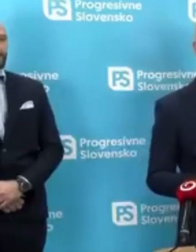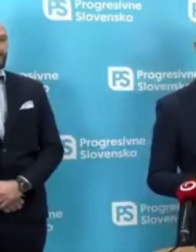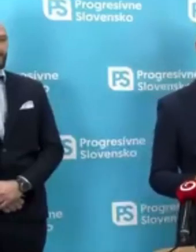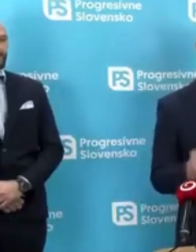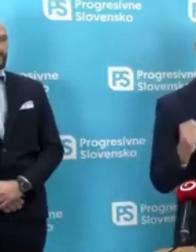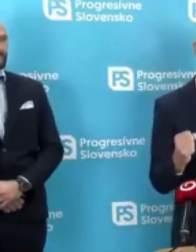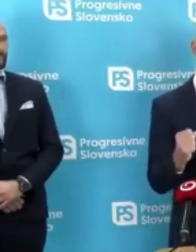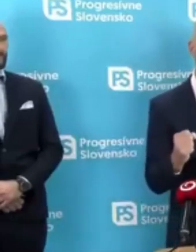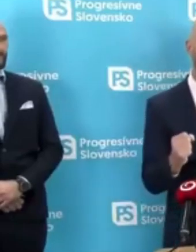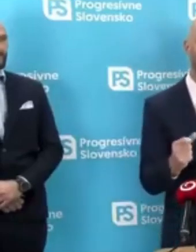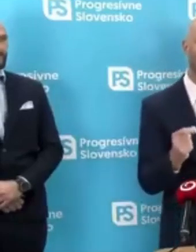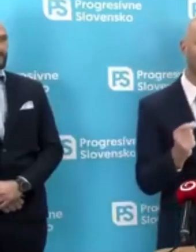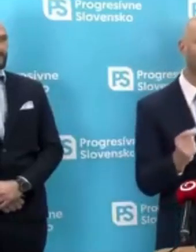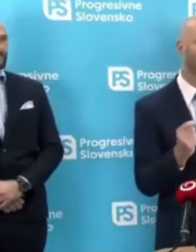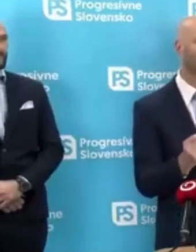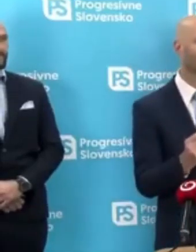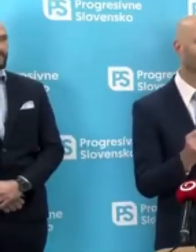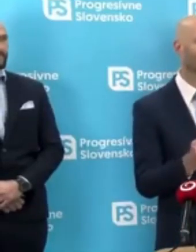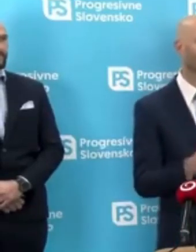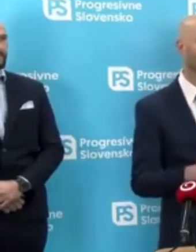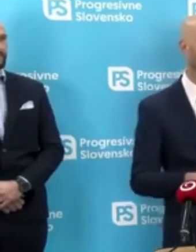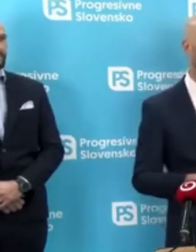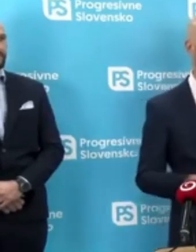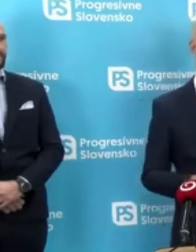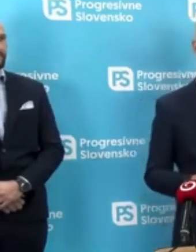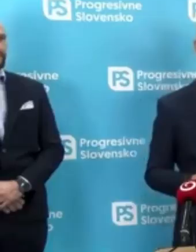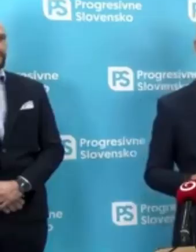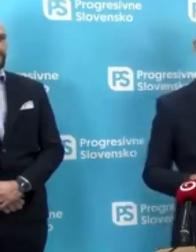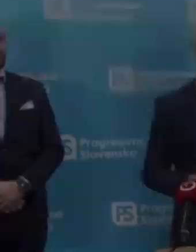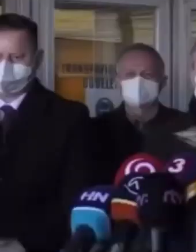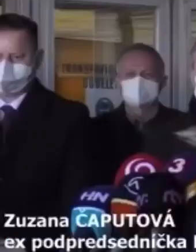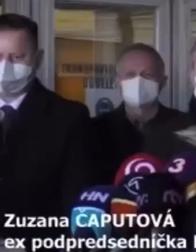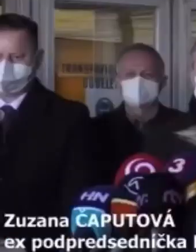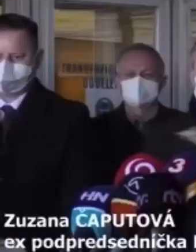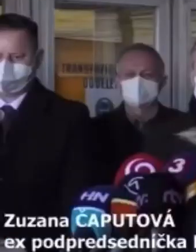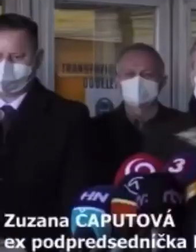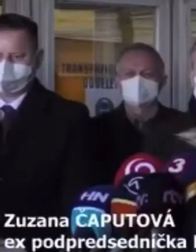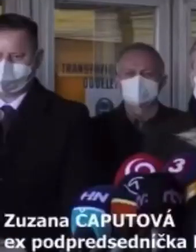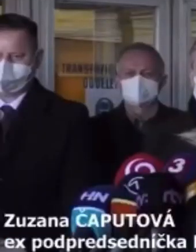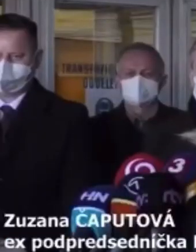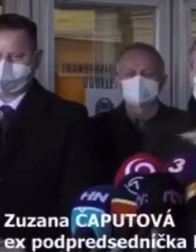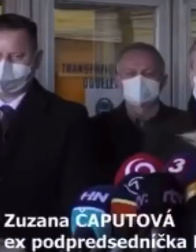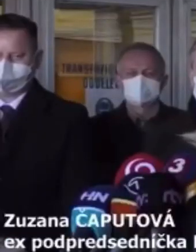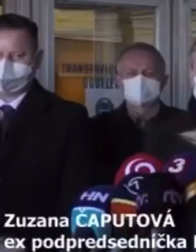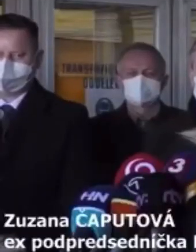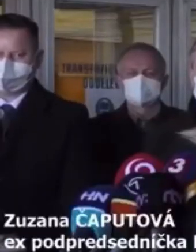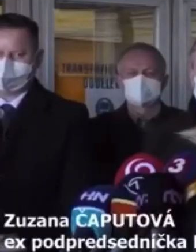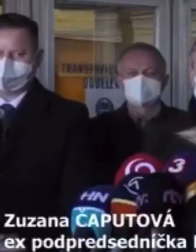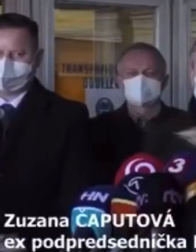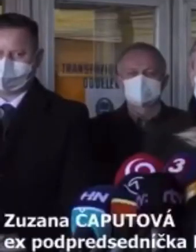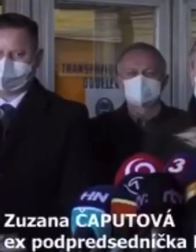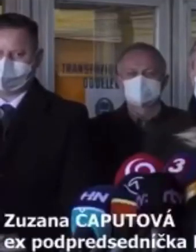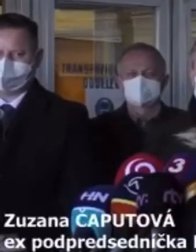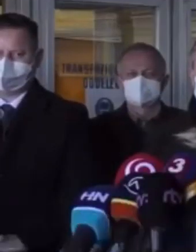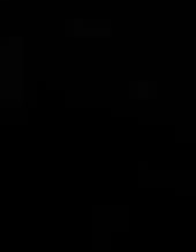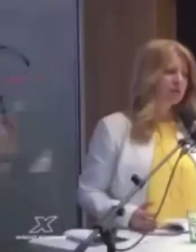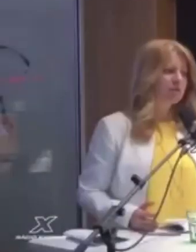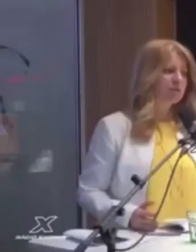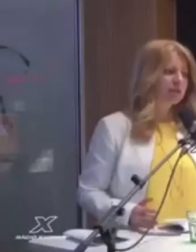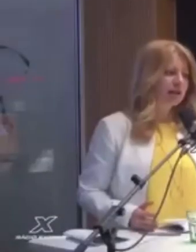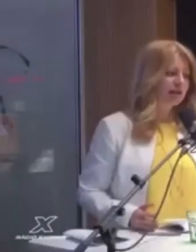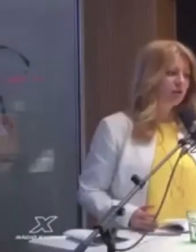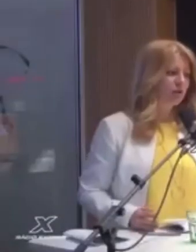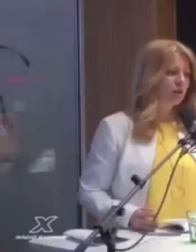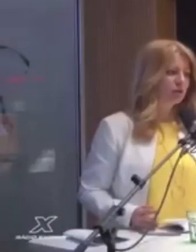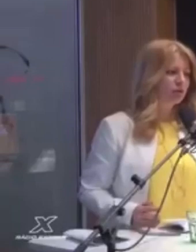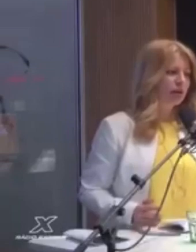Zuzany Čaputovej najlepšiu hlavu štátu v ére samostatnosti. Mám pocit, že žijem v krajine, ktorej nerozumiem. Mali by